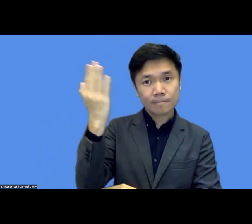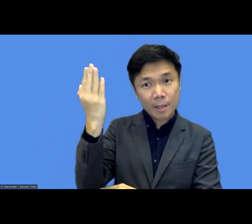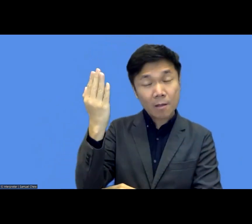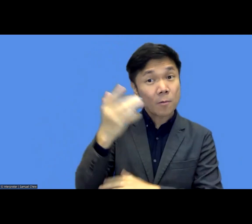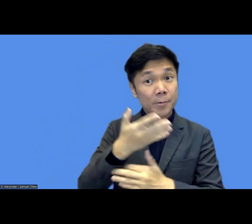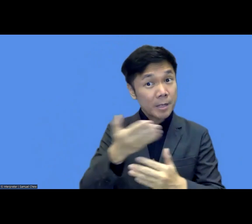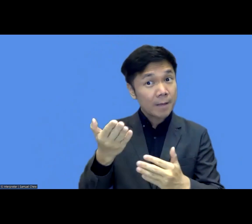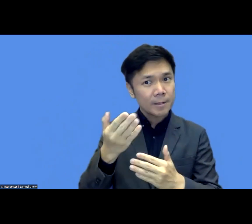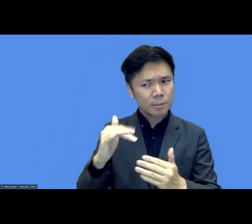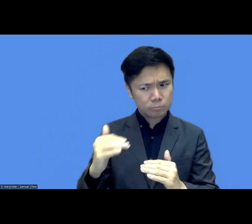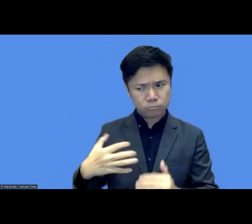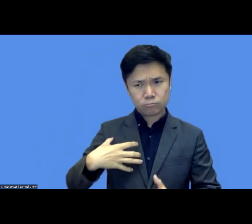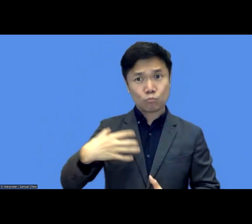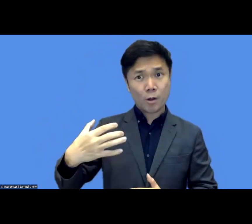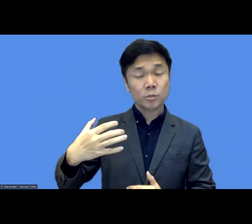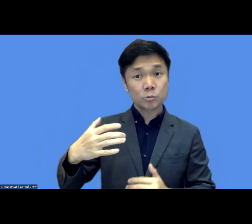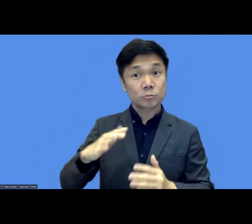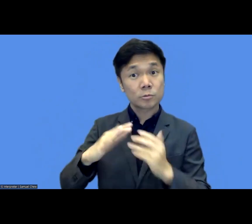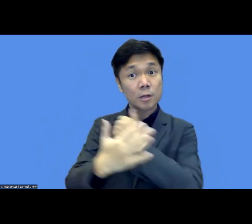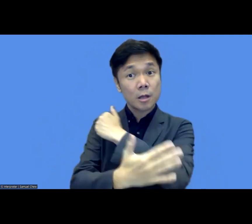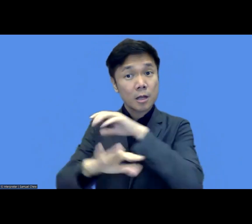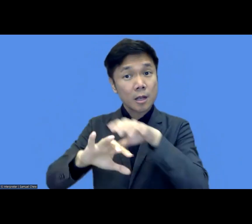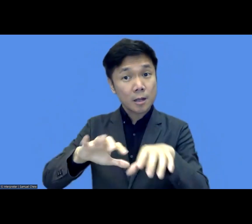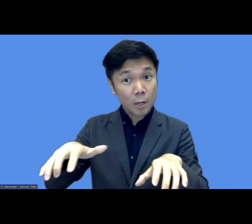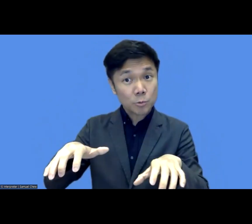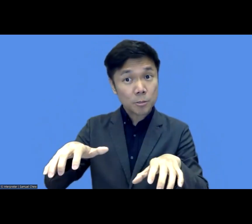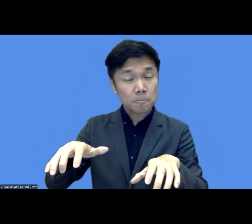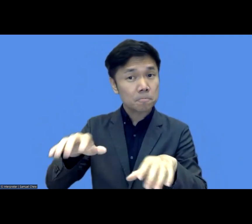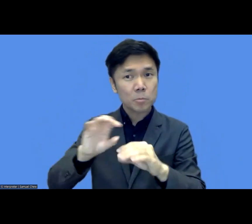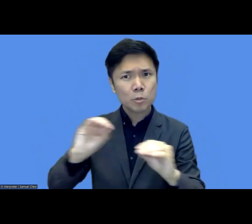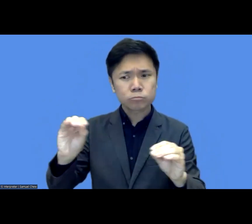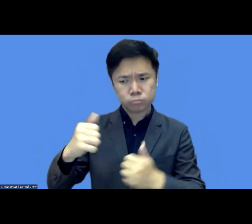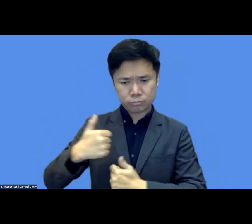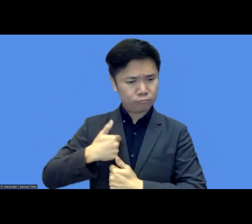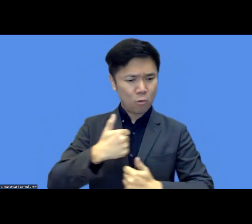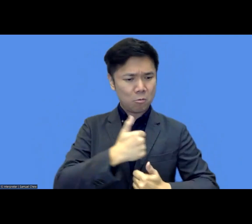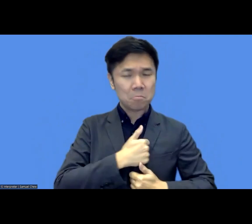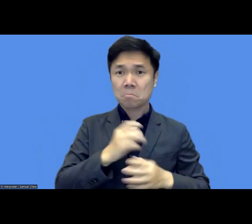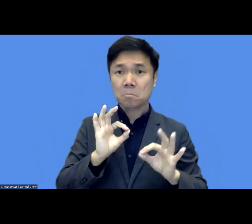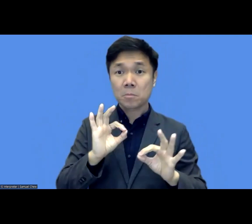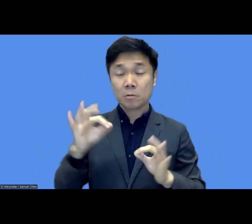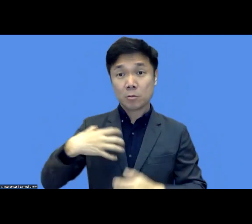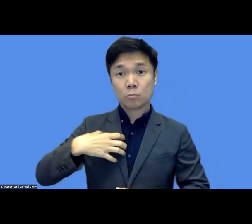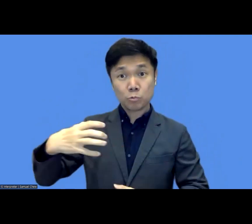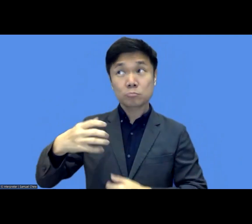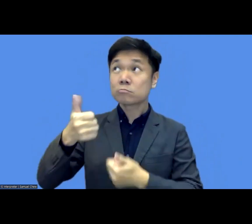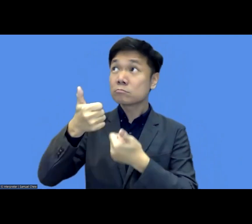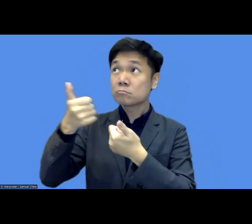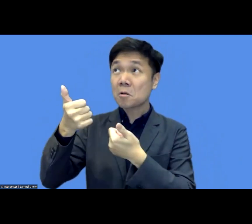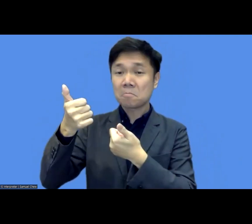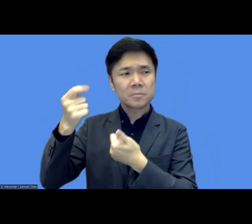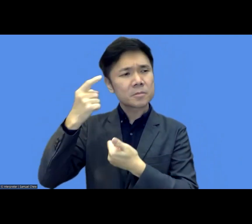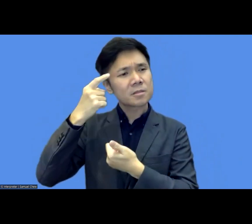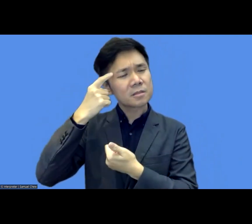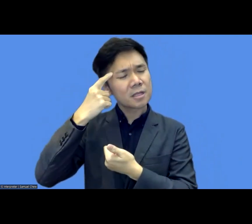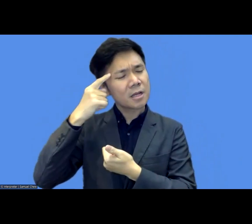que los países en desarrollo y los países desarrollados que no son directamente afectados por